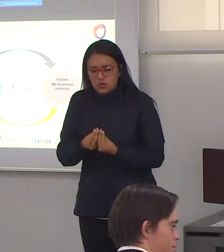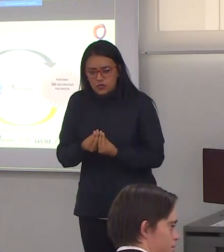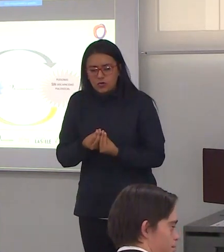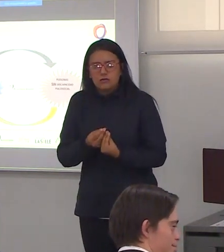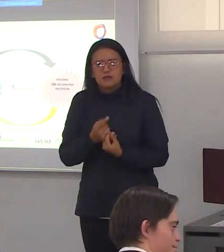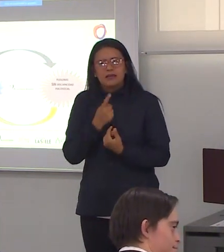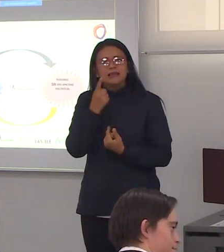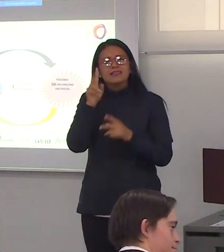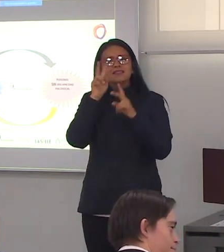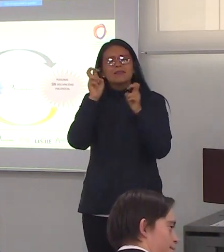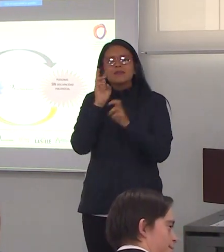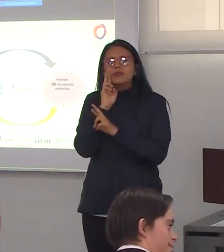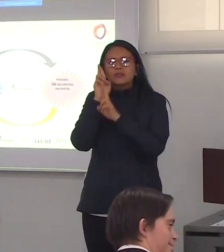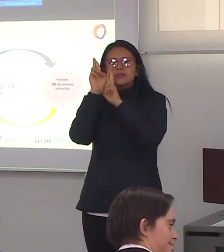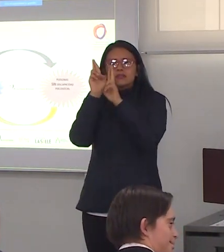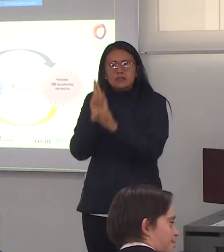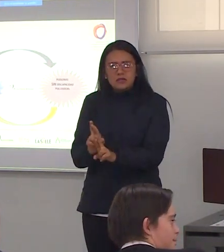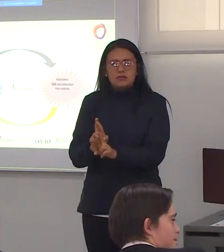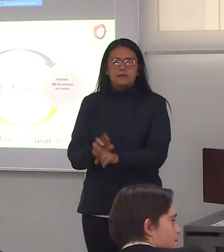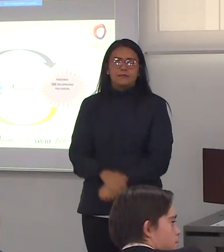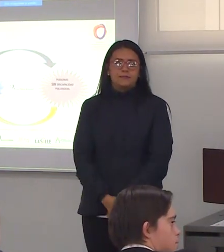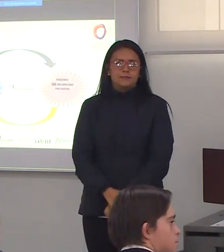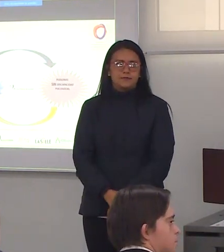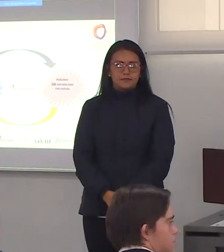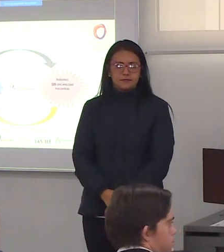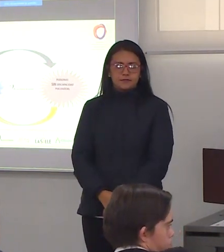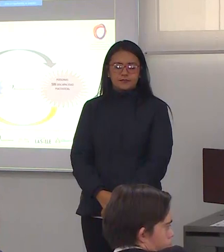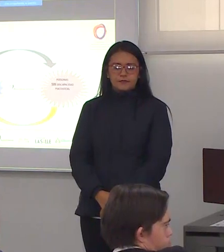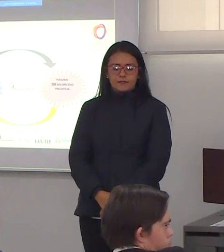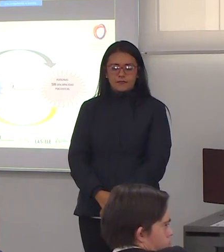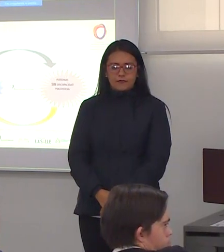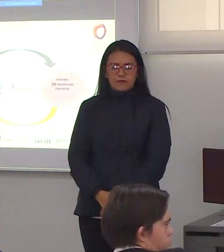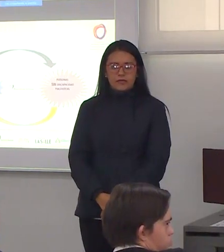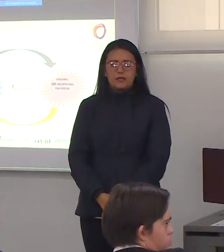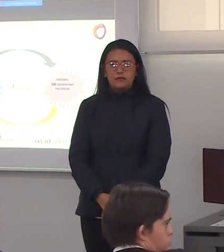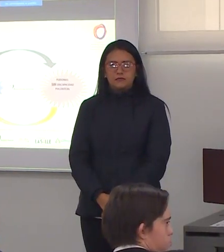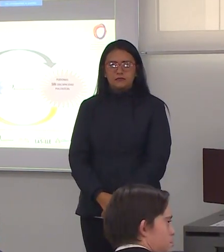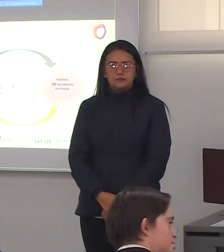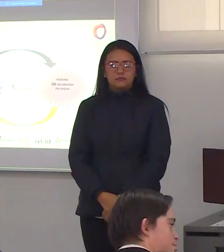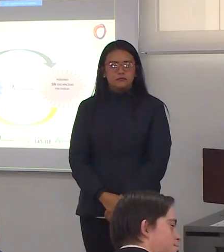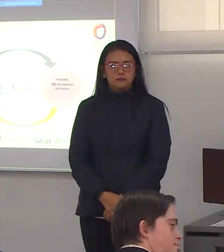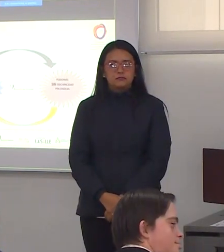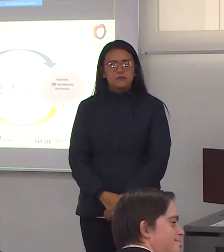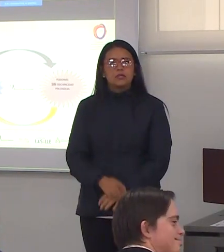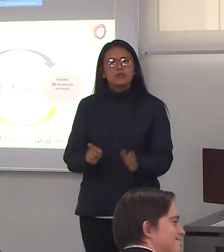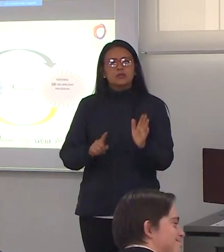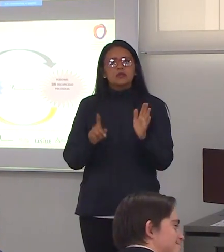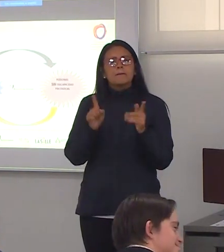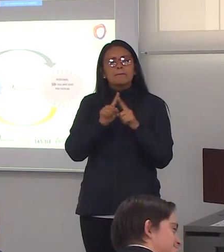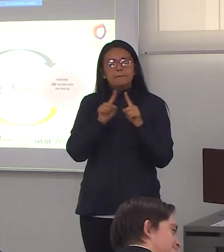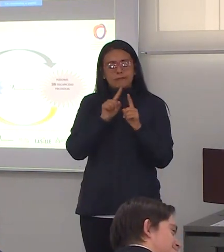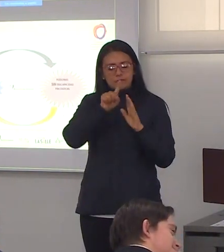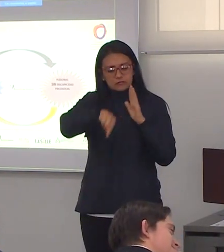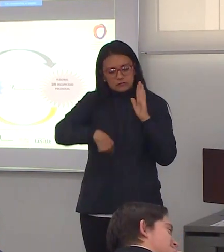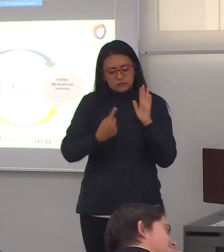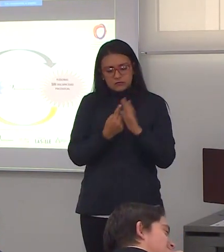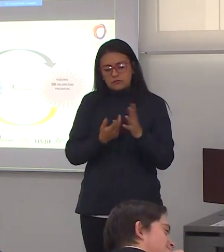reconocimiento que es lo que se está trabajando actualmente entonces se vuelve un ciclo de compartir la experiencia